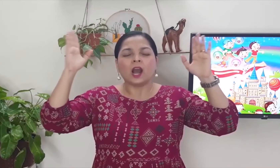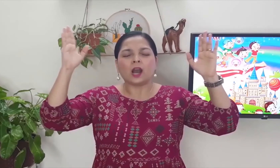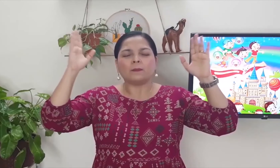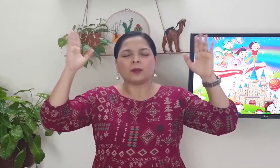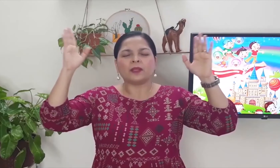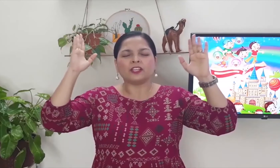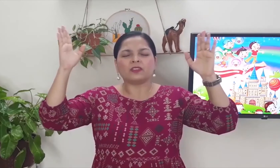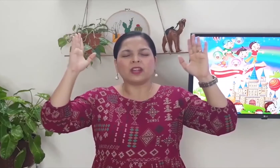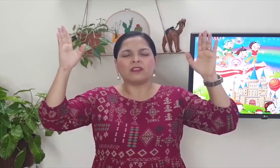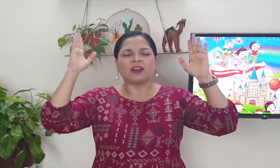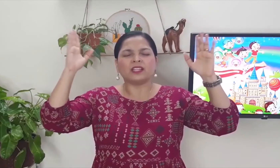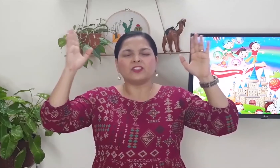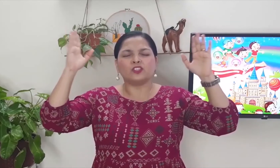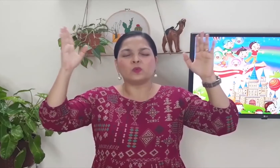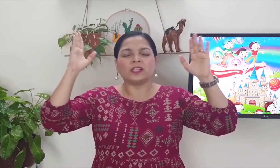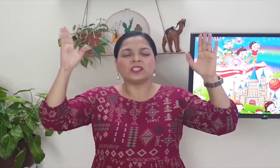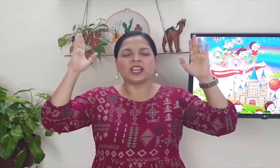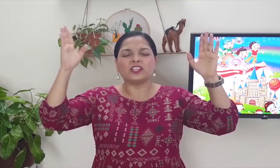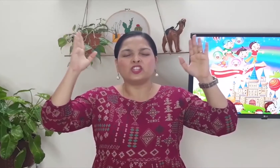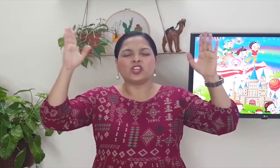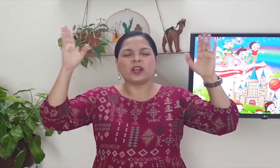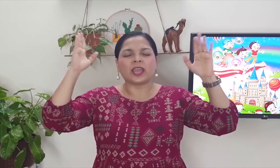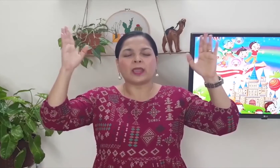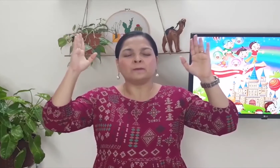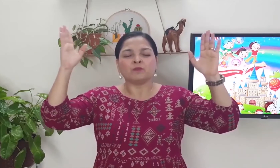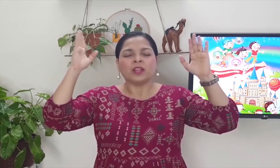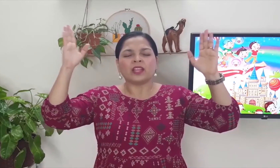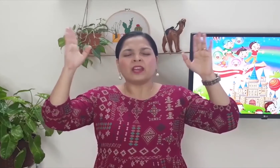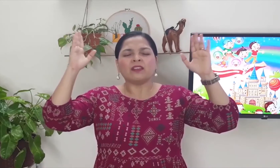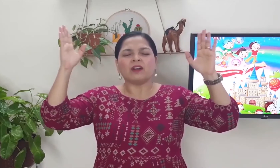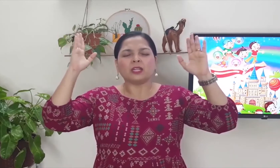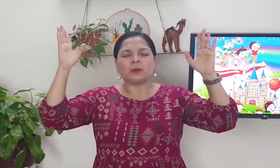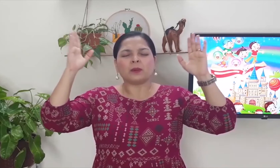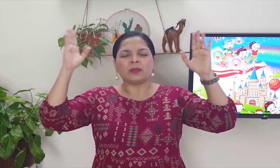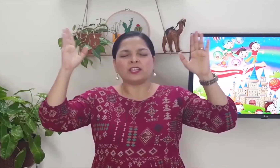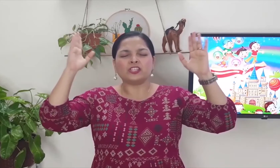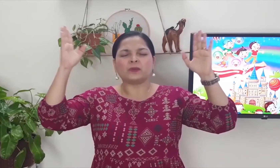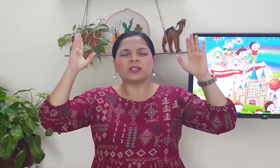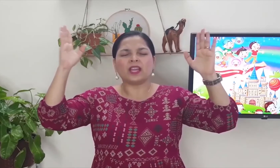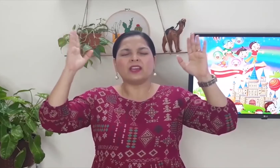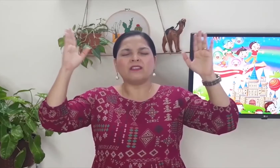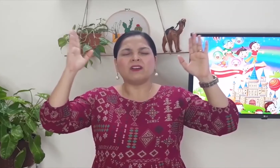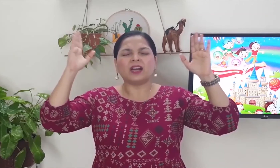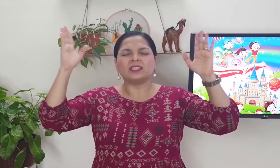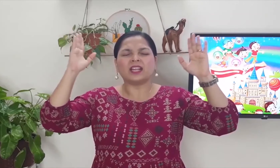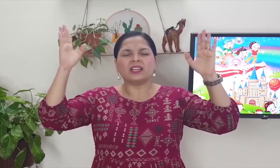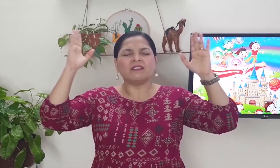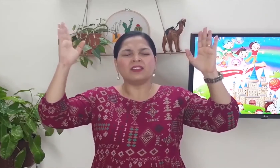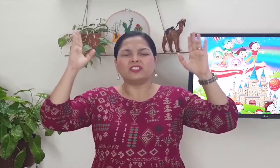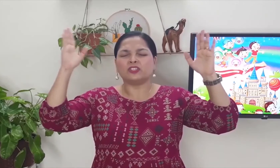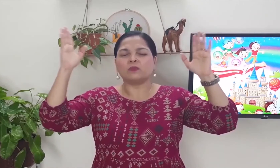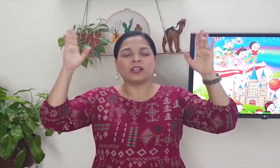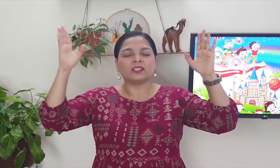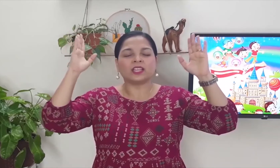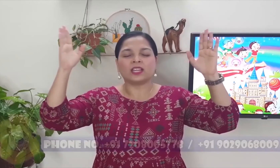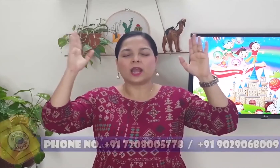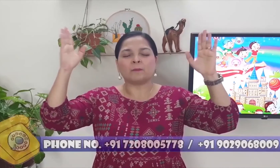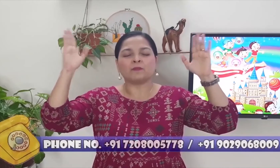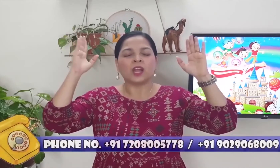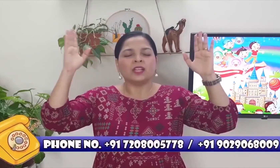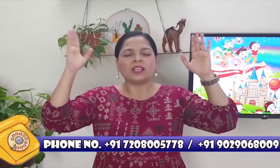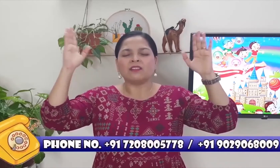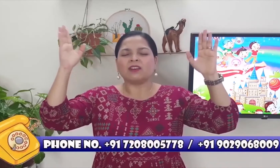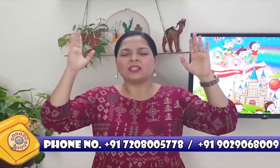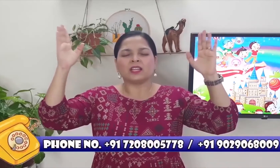स्वास्थ्य उहाँको निम्ति हो, जो व्यक्तिको निम्ति प्रार्थना गर्दैछ, जसले आफ्नो हात राखिरहेको छ, यसु स्वास्थ्य उहाँको निम्ति हो। म विश्वास गर्दछु निको हुनु भएको